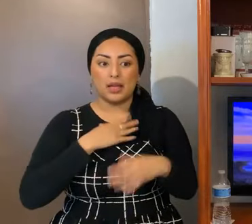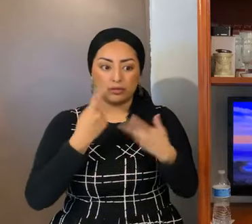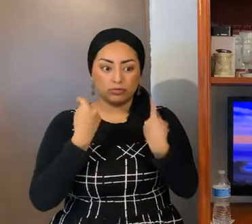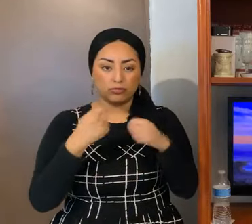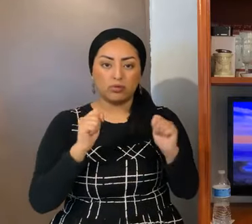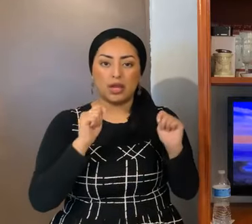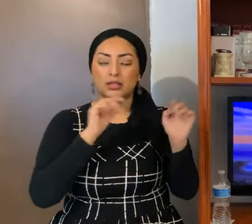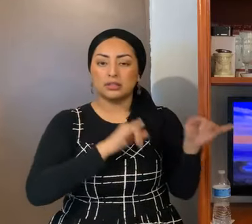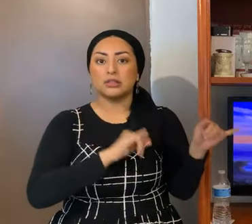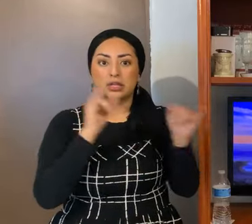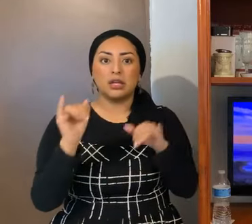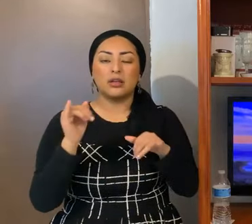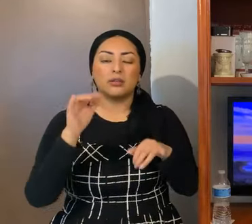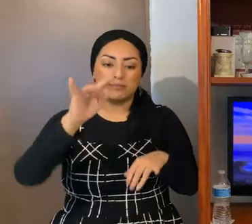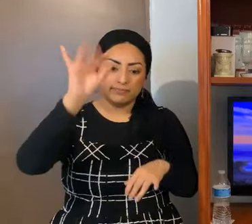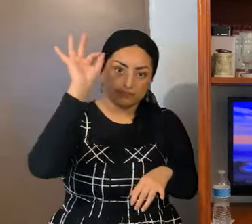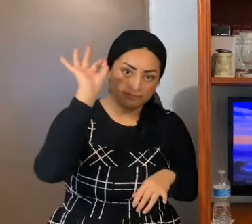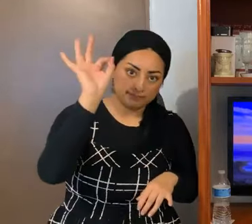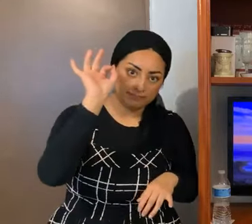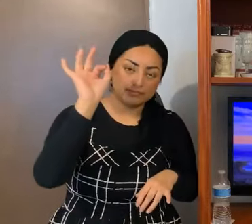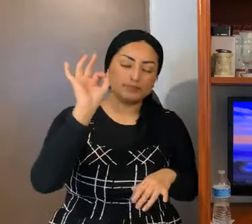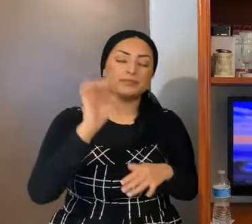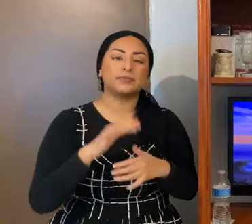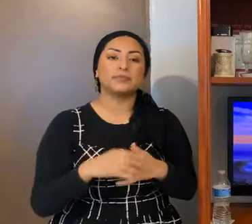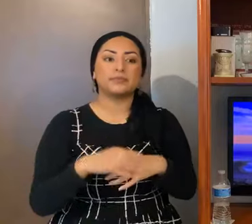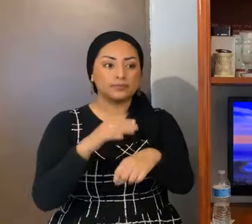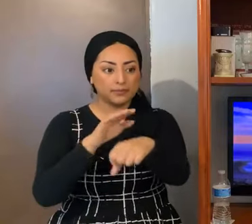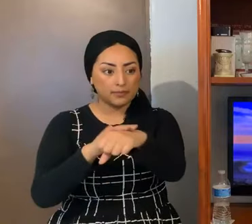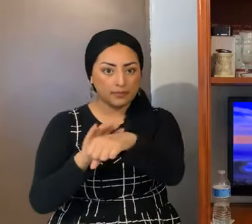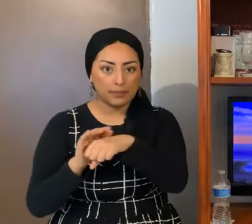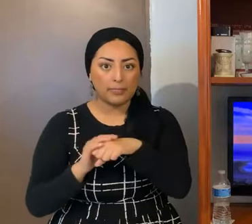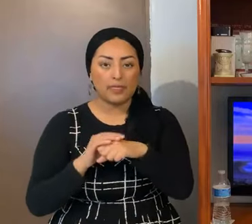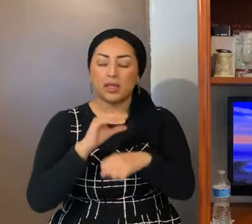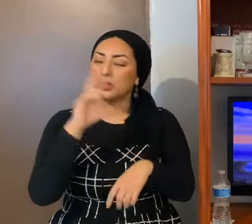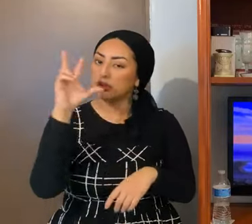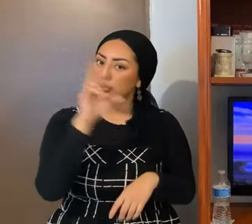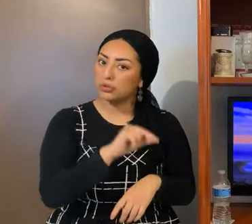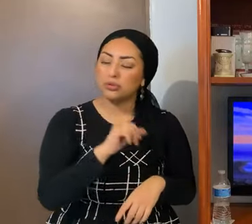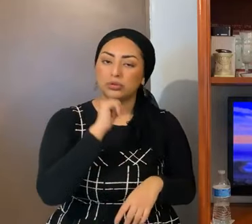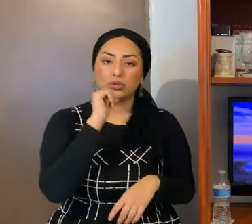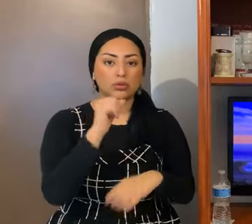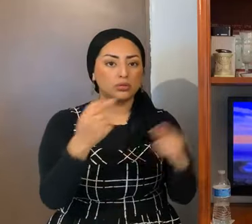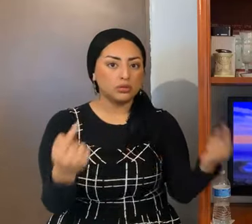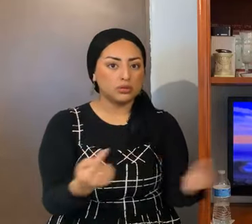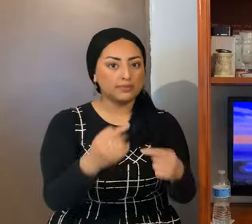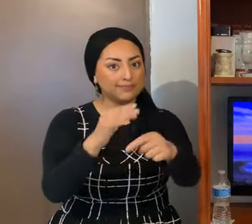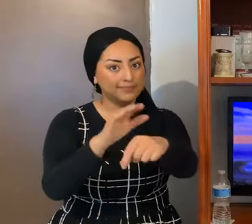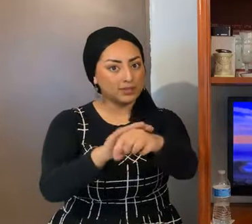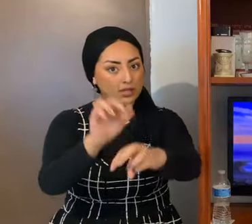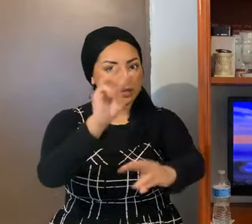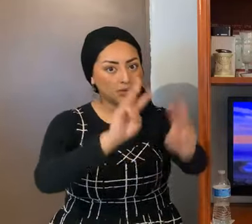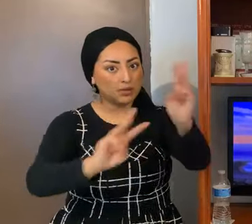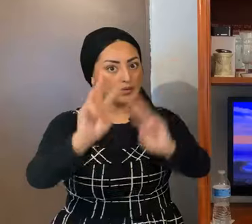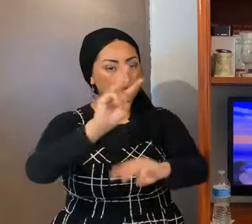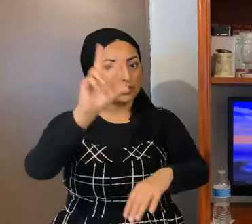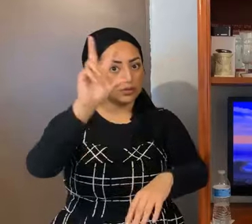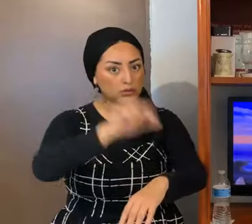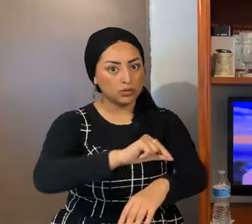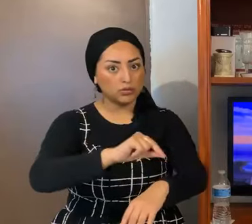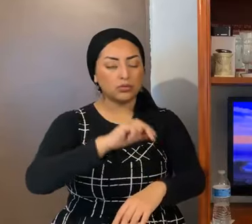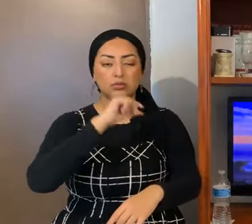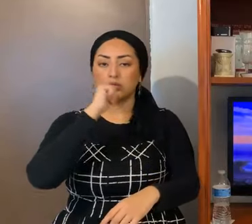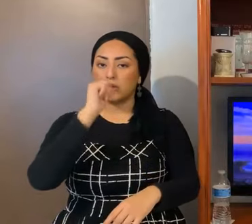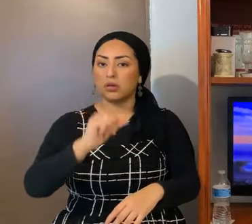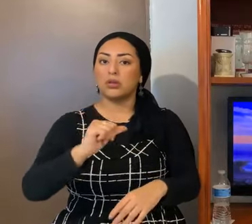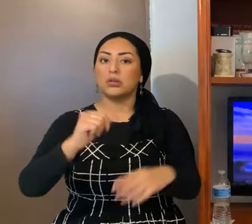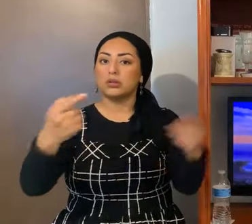me permite el Eterno y nuestro amado Naví servirles, atalayamos en contra del pecado, les advertimos, les avisamos, no peques, no